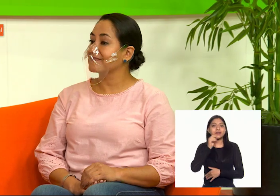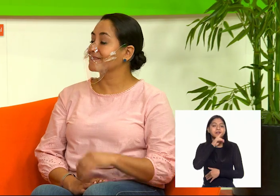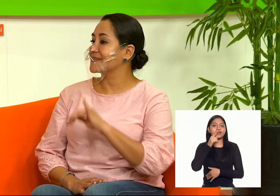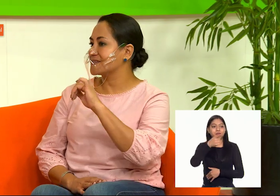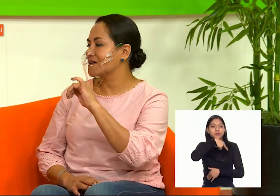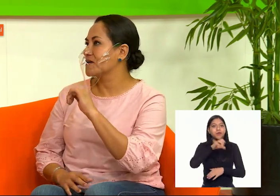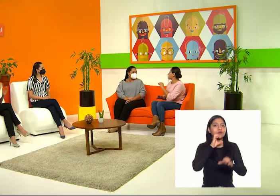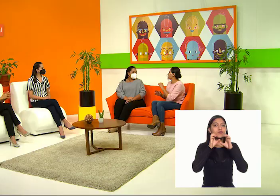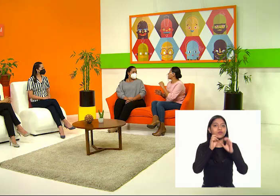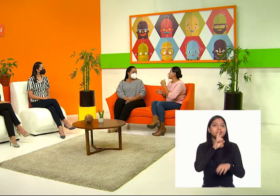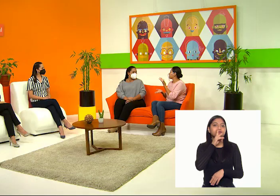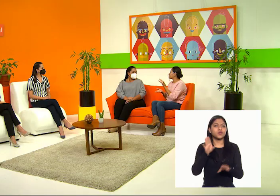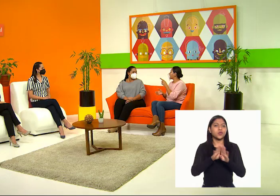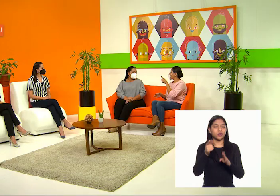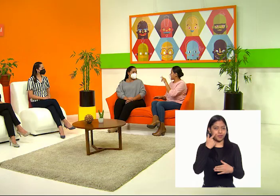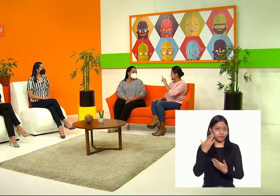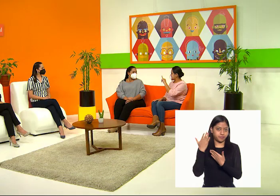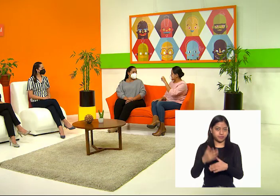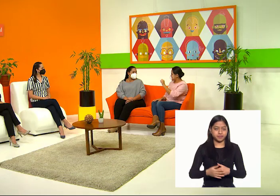lingüísticas?